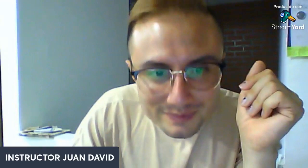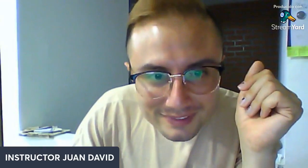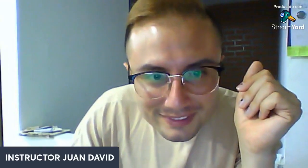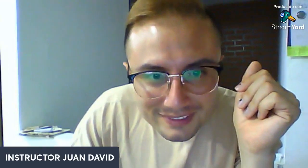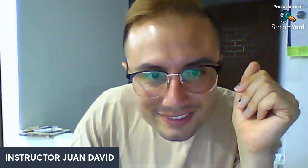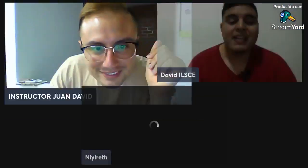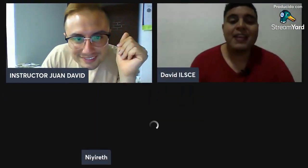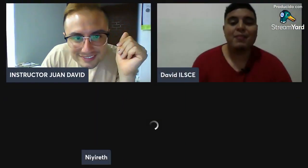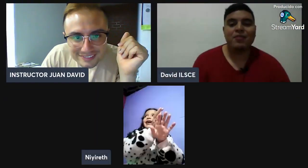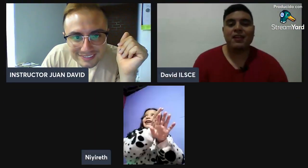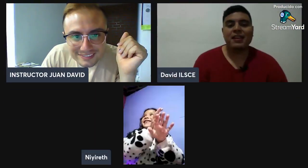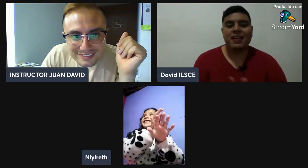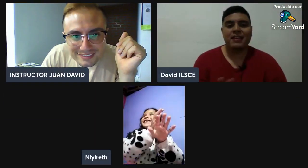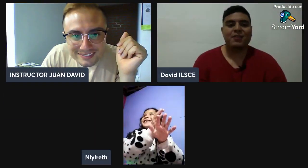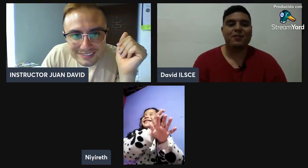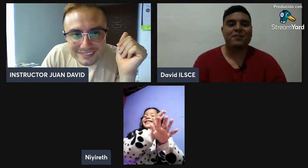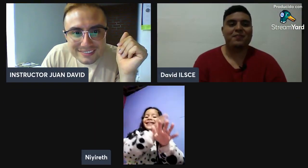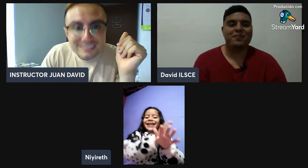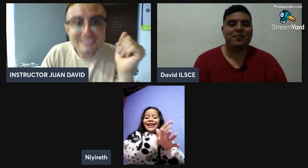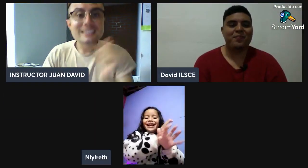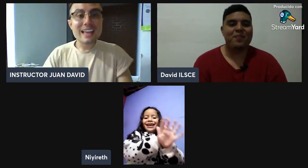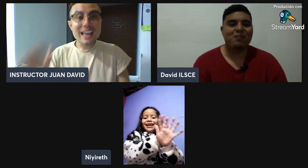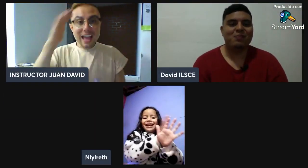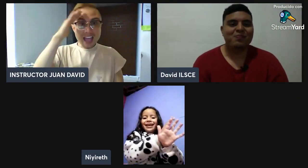Bien, ya tenemos a alguien que entró. Intro.